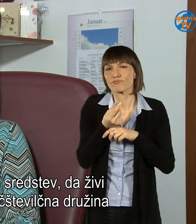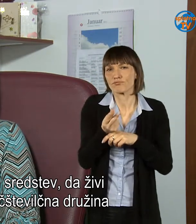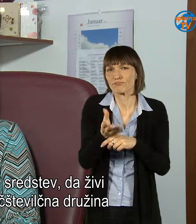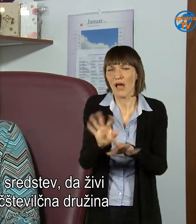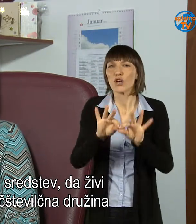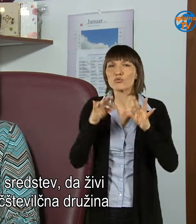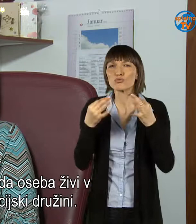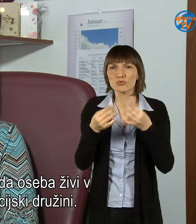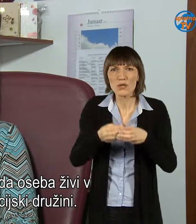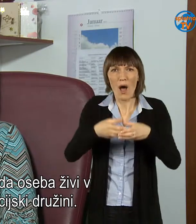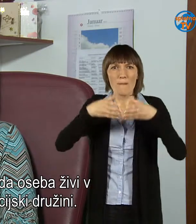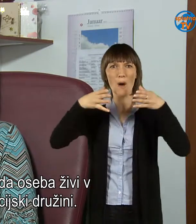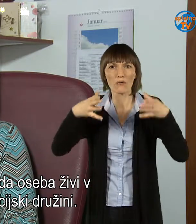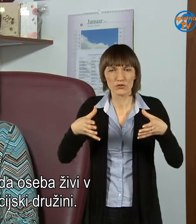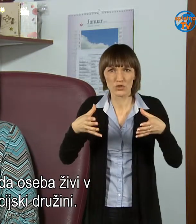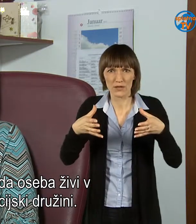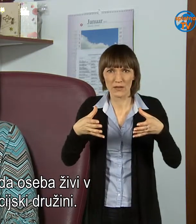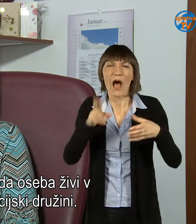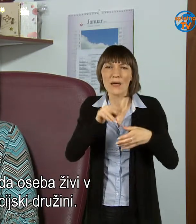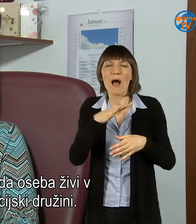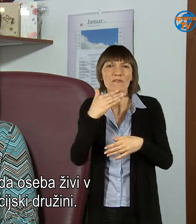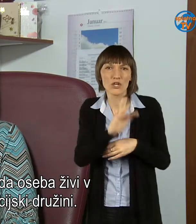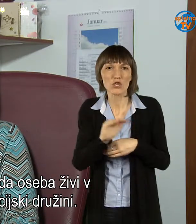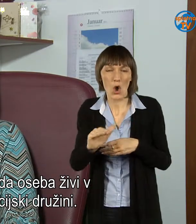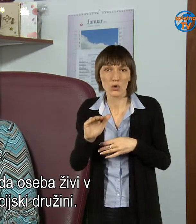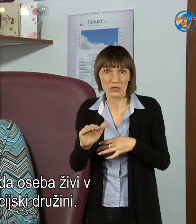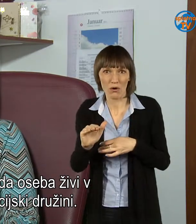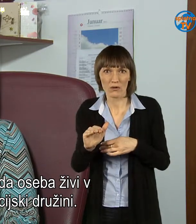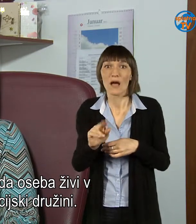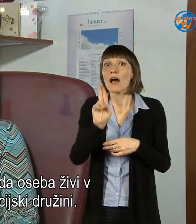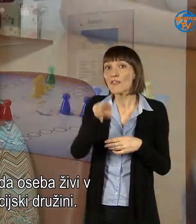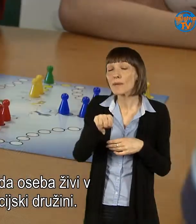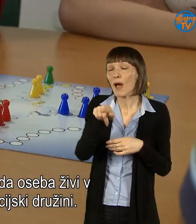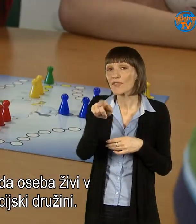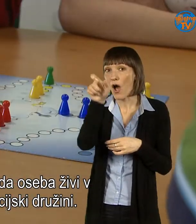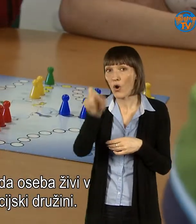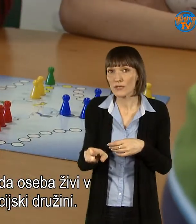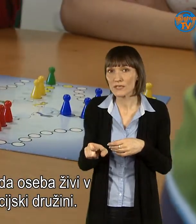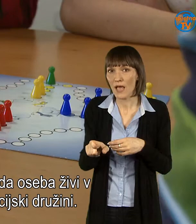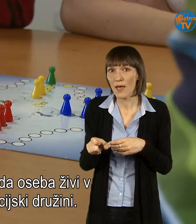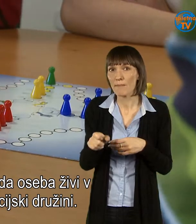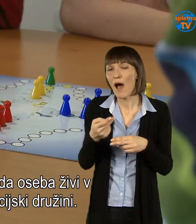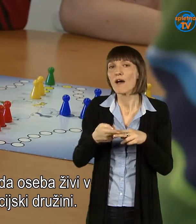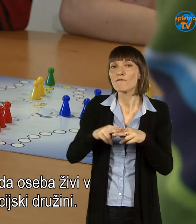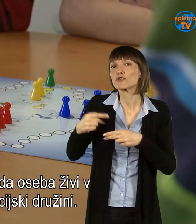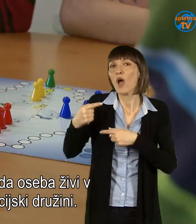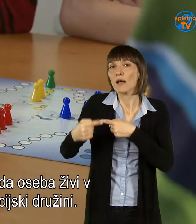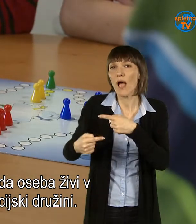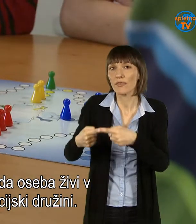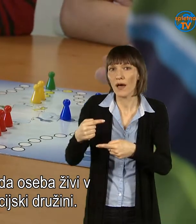večštevilčna družina oziroma družina z večjimi otroki, da živi oseba v